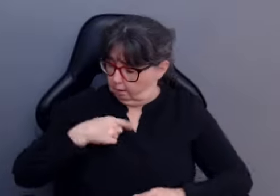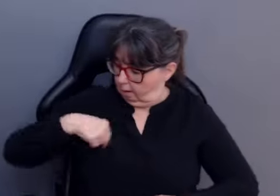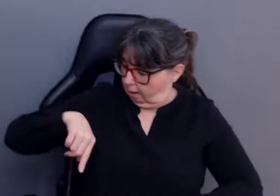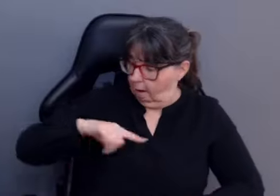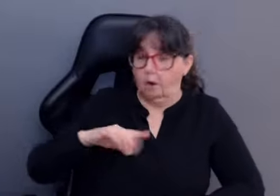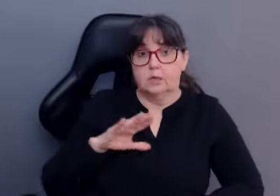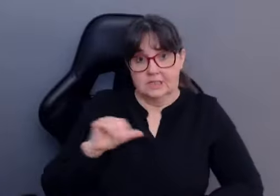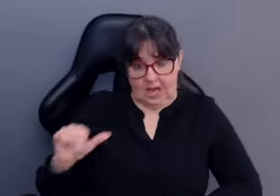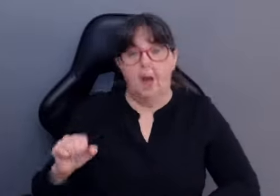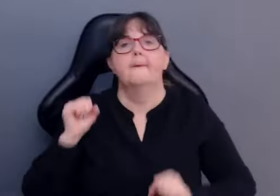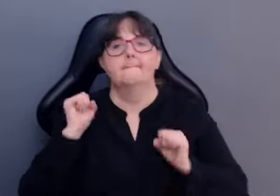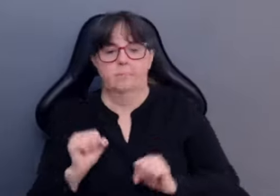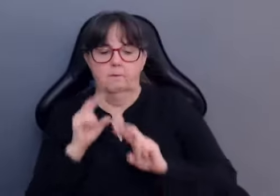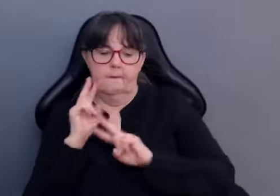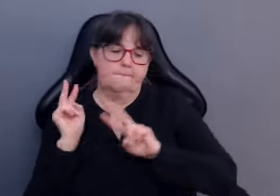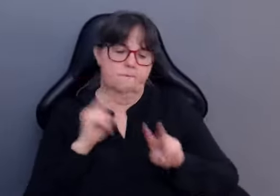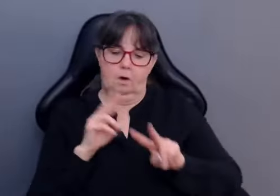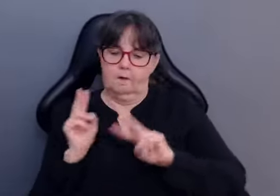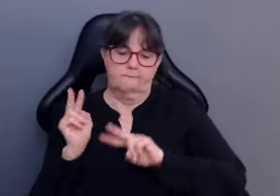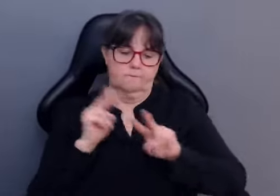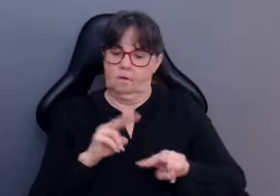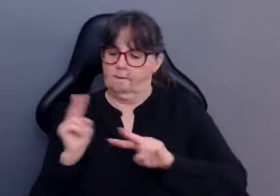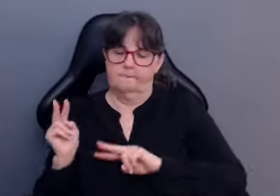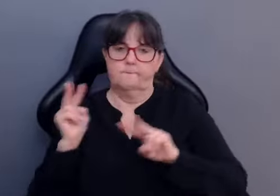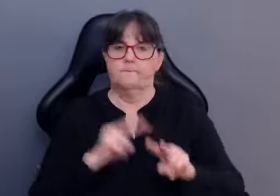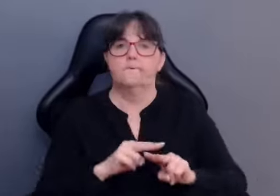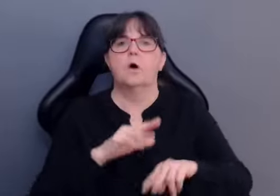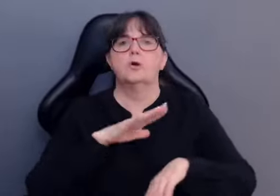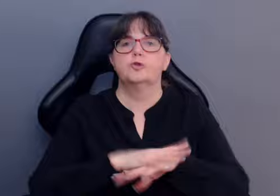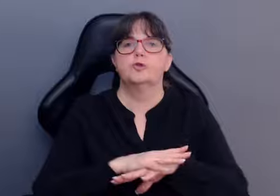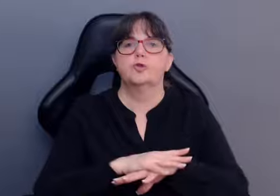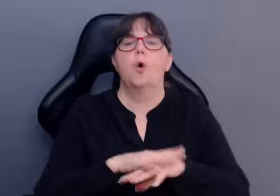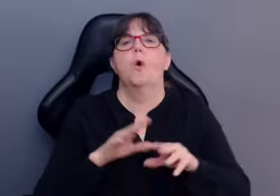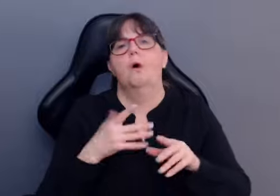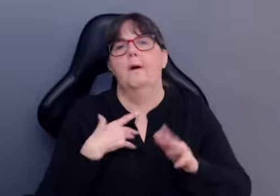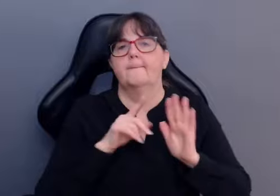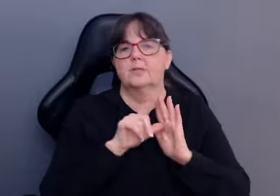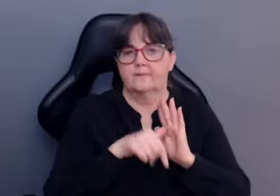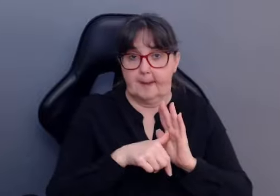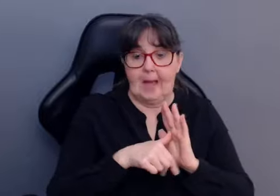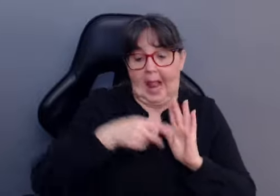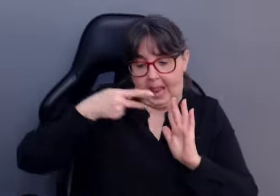peuvent consulter les procès-verbaux des assemblées du conseil d'administration.